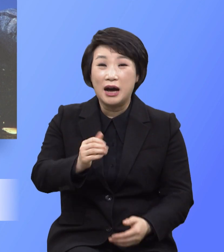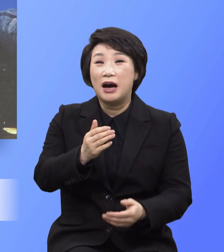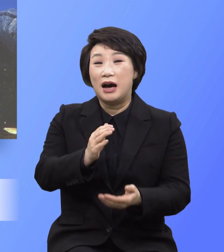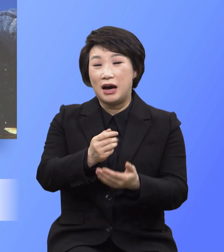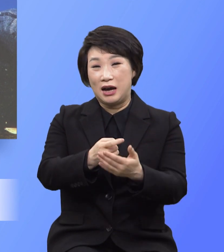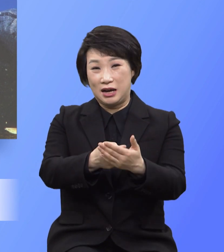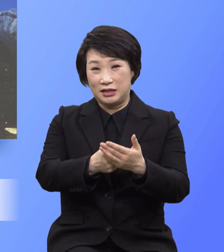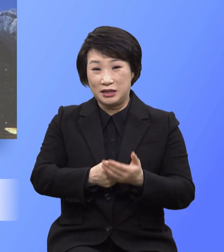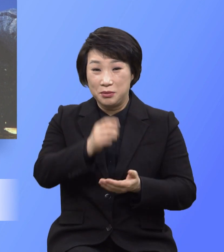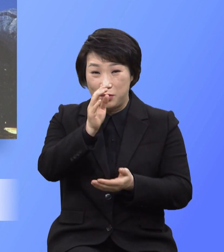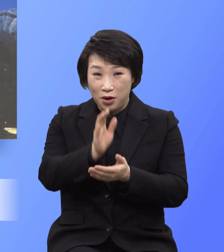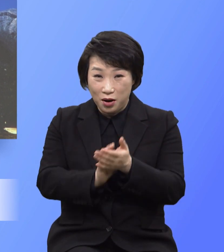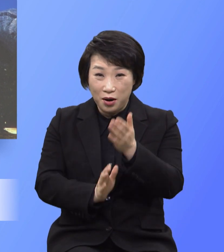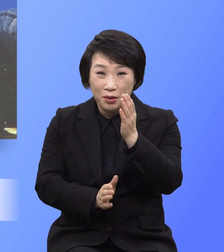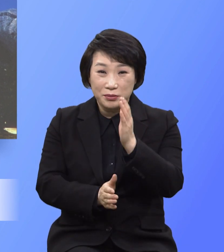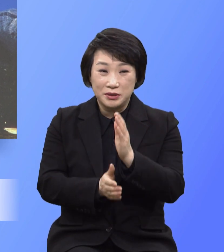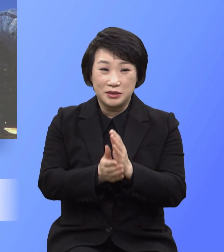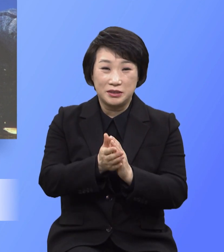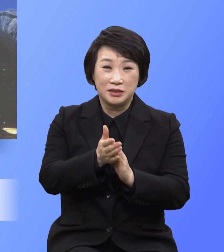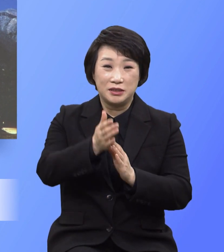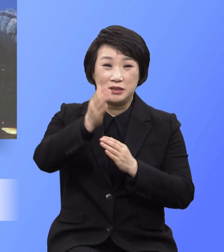독생자